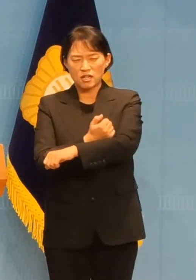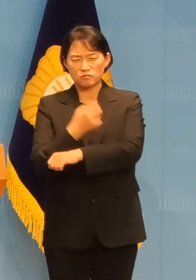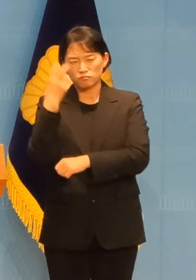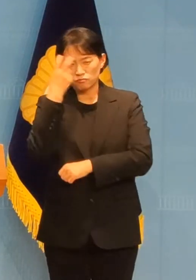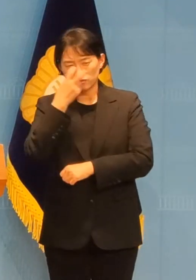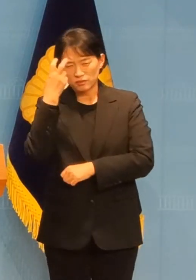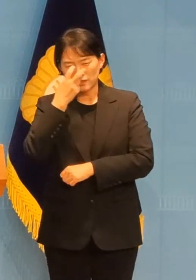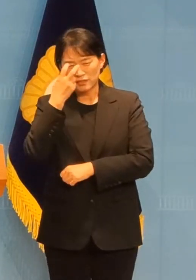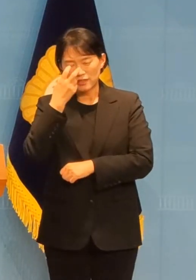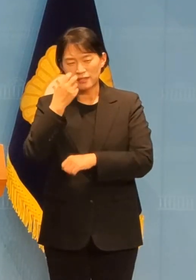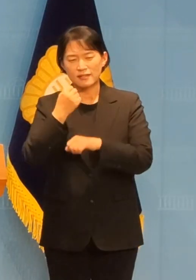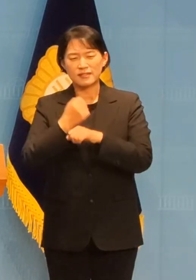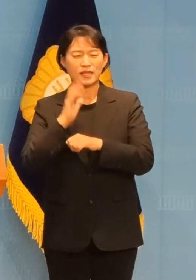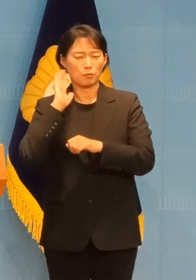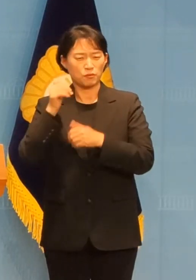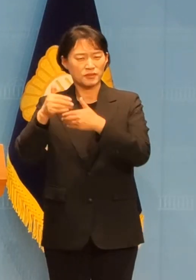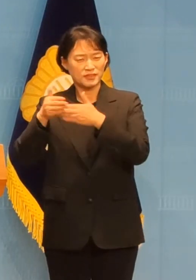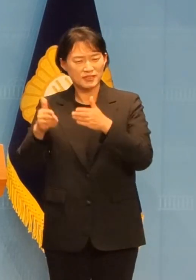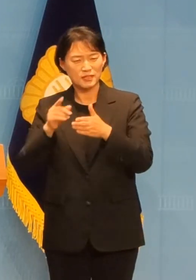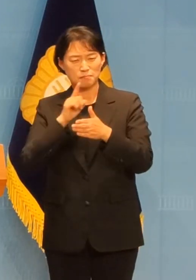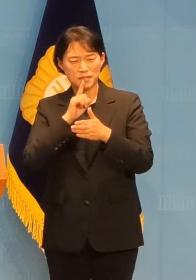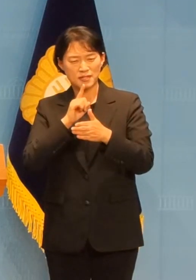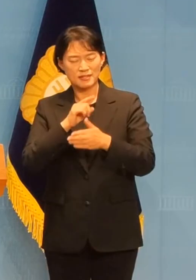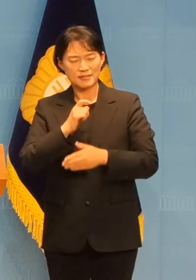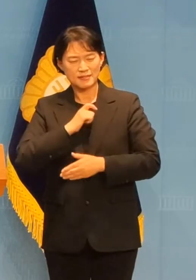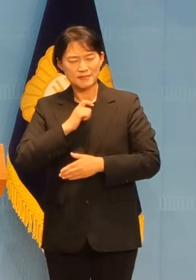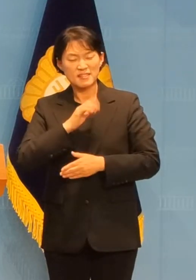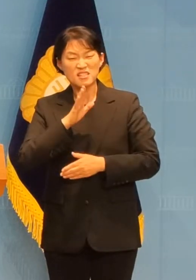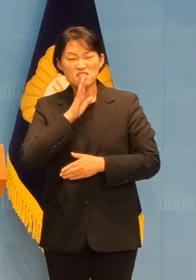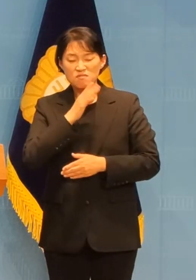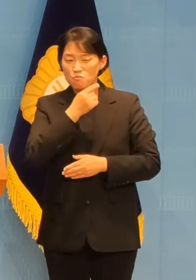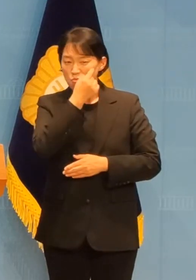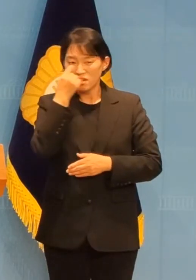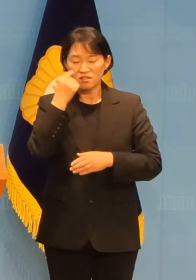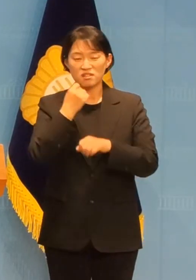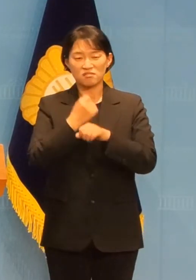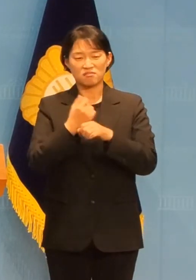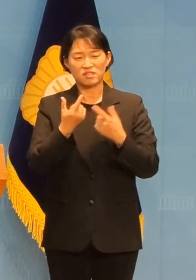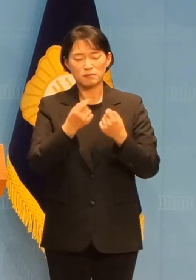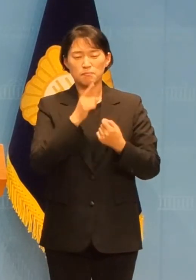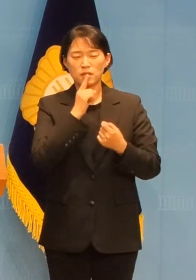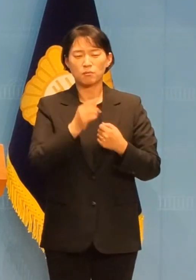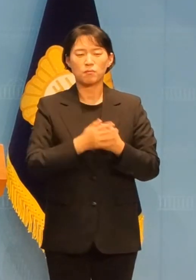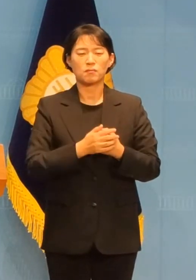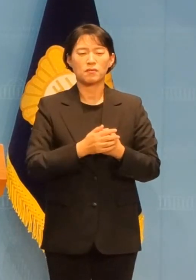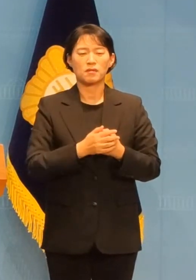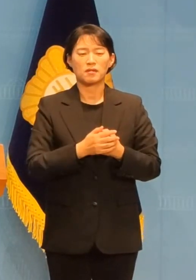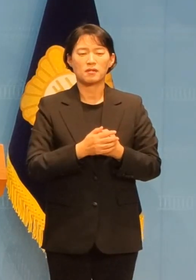실체는 대통령실이라며 의혹을 기정사실화했고 자신들의 주특기인